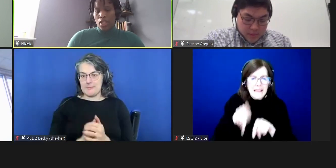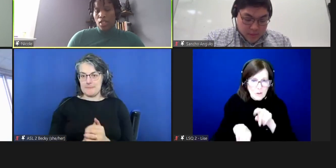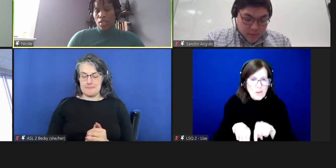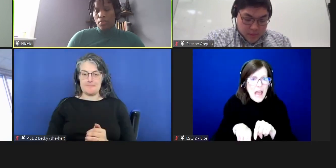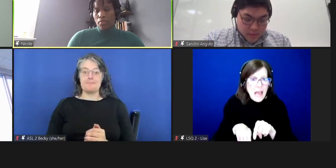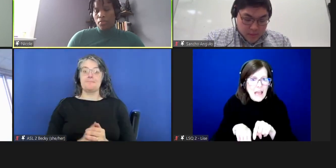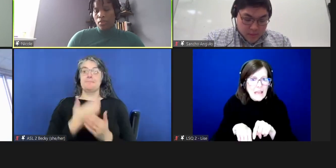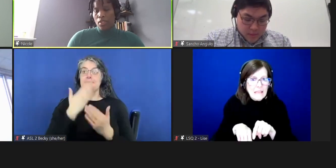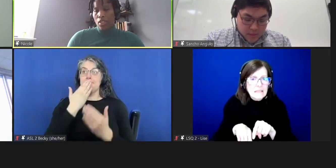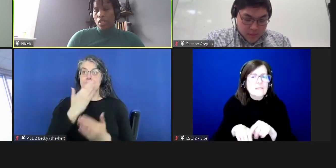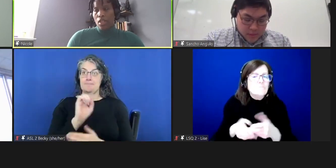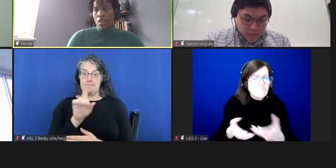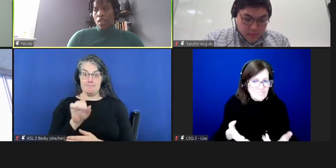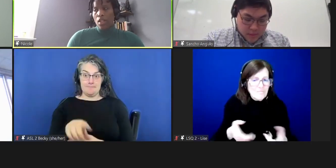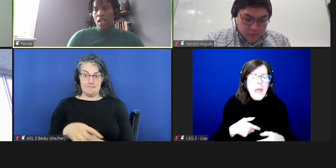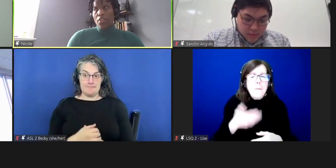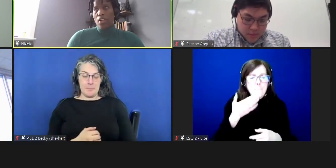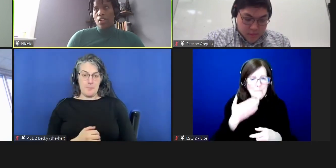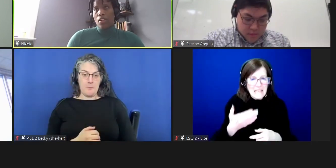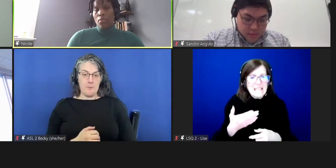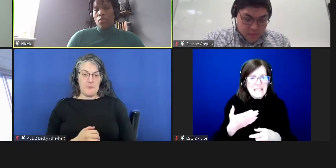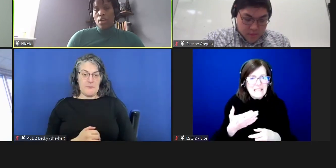Merci de la question.